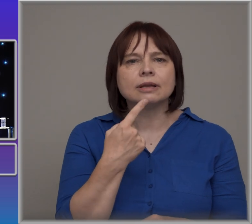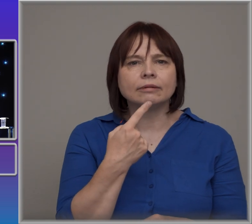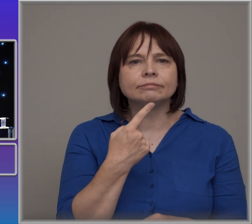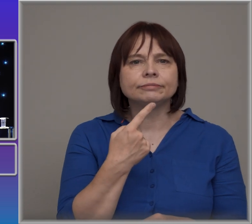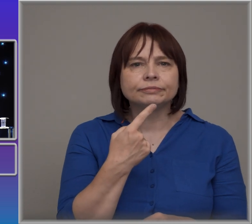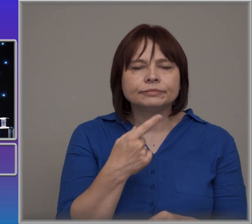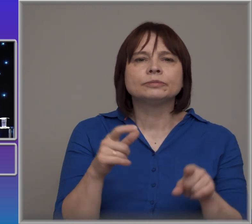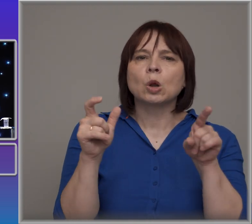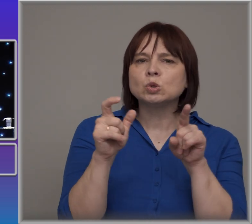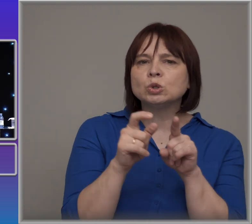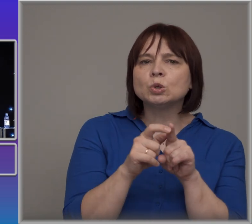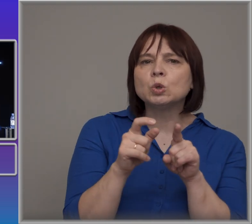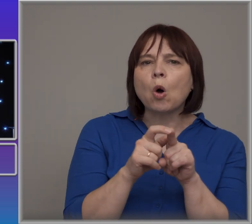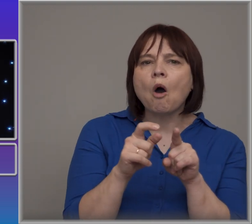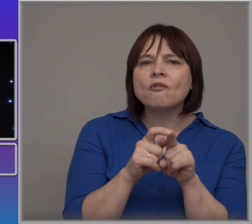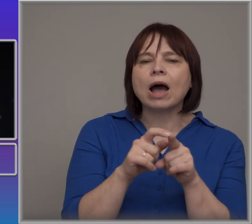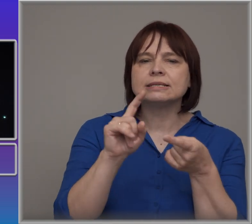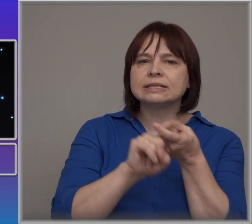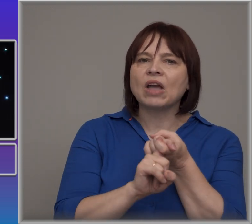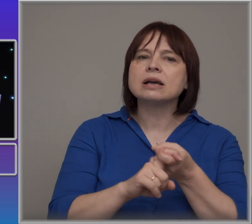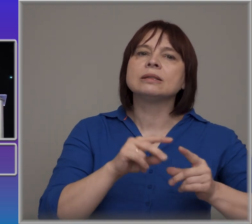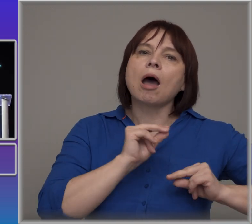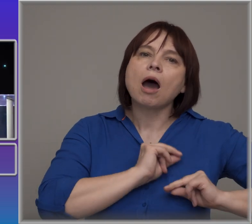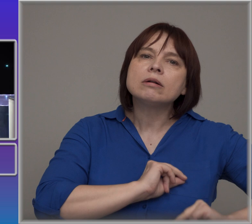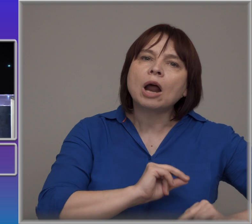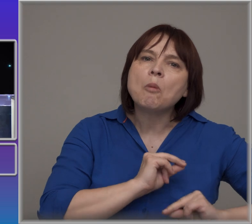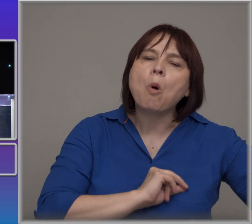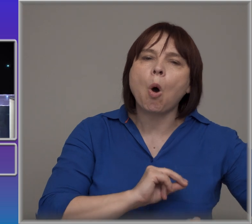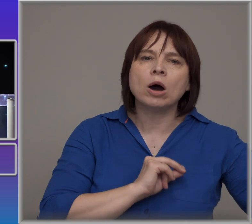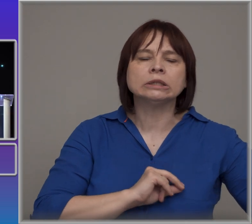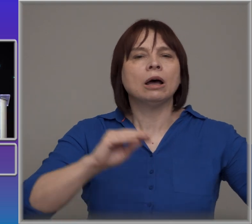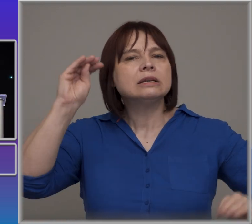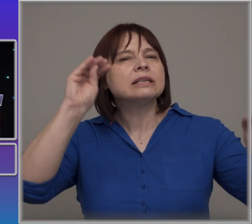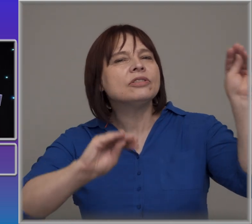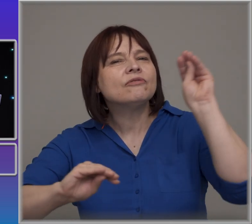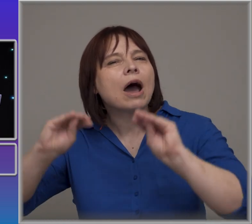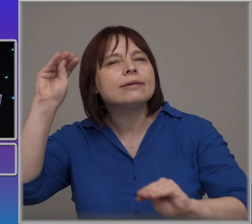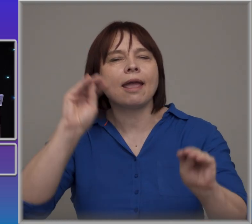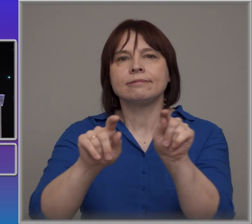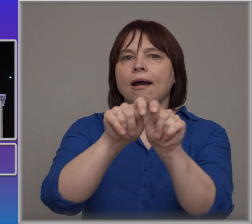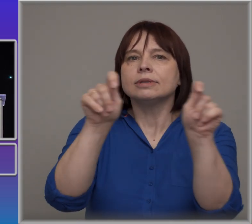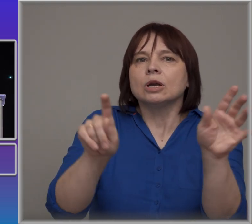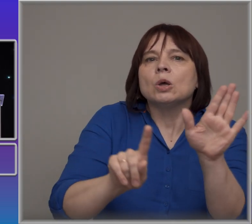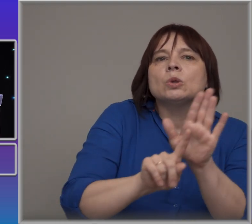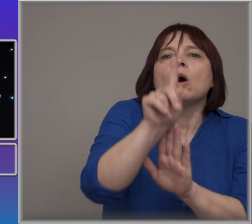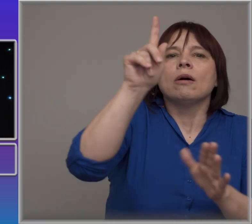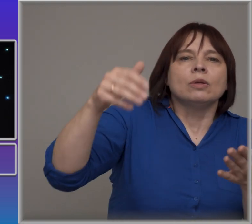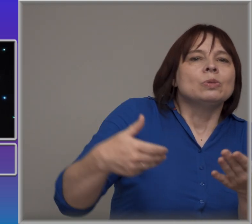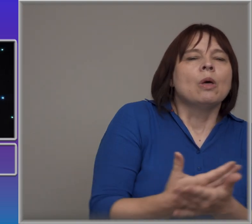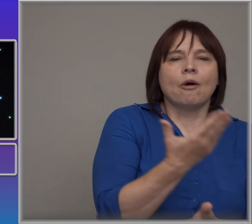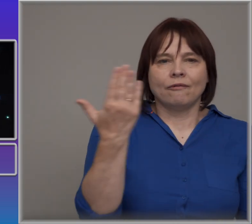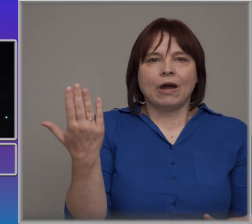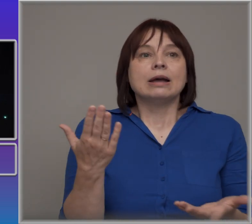то древнееврейский текст содержит в первой книги Бытия и во второй книге Бытия, в двух главах, да, где говорится